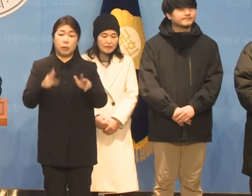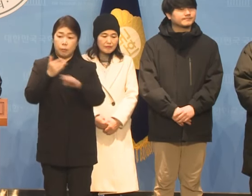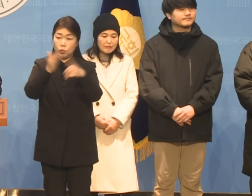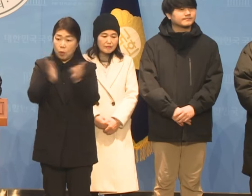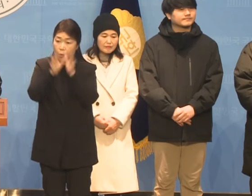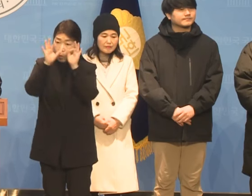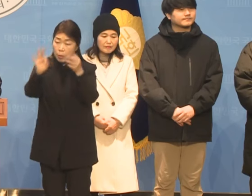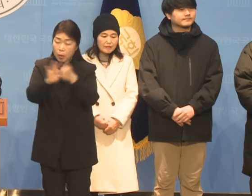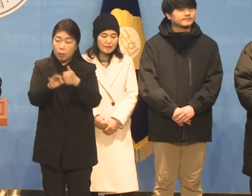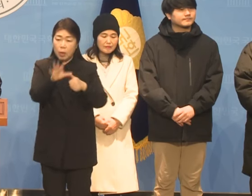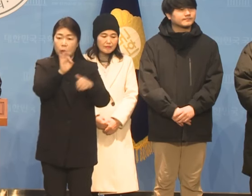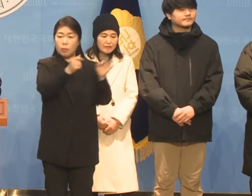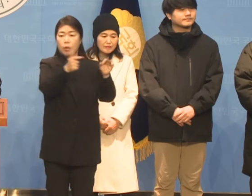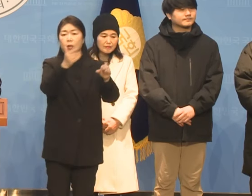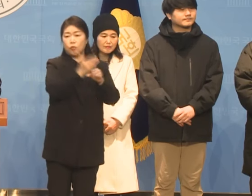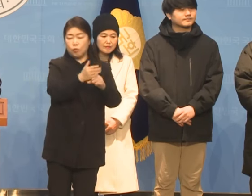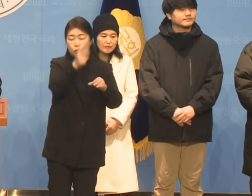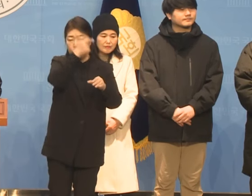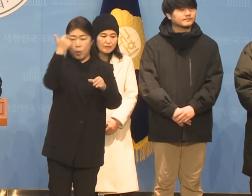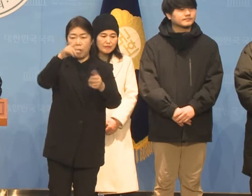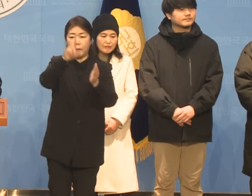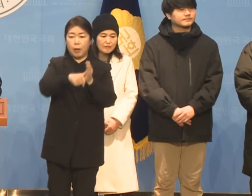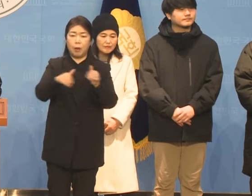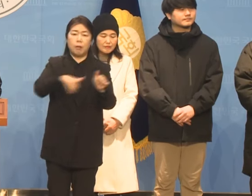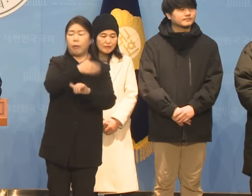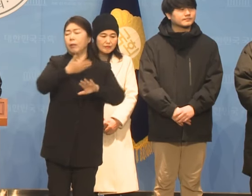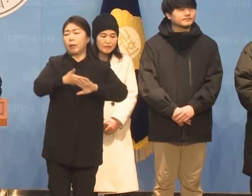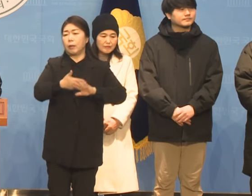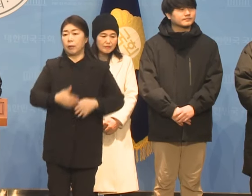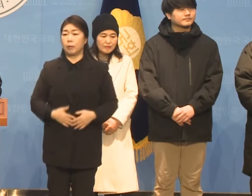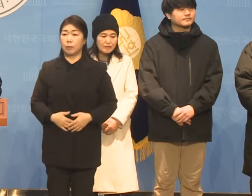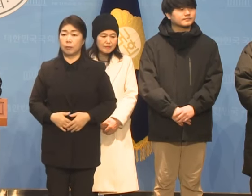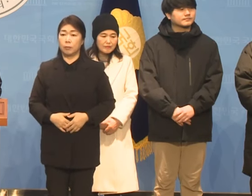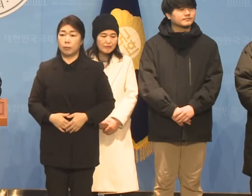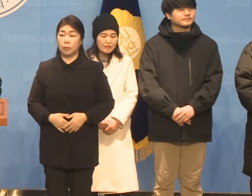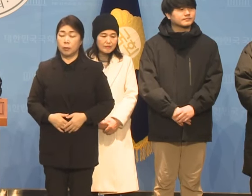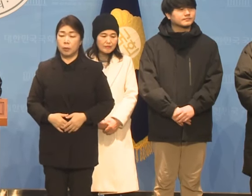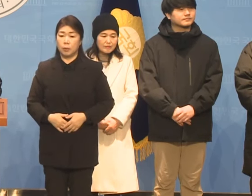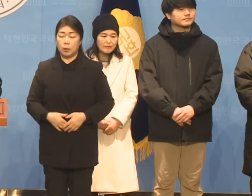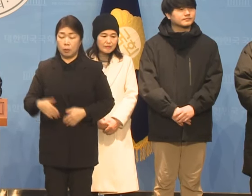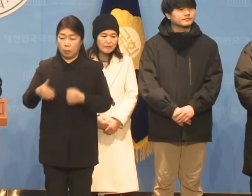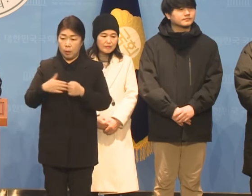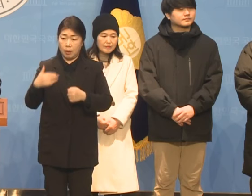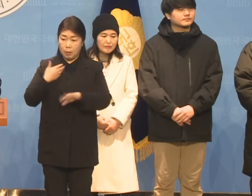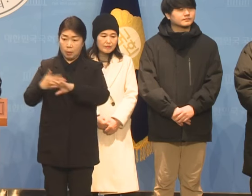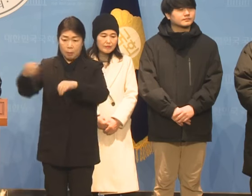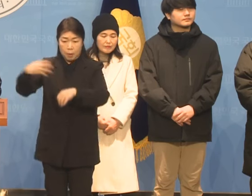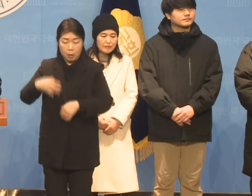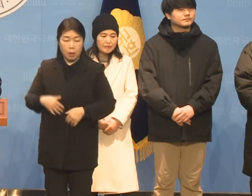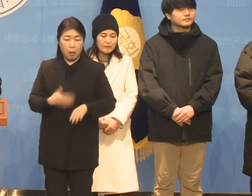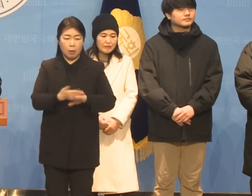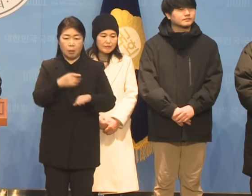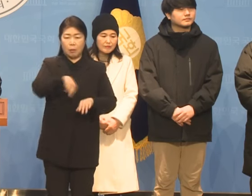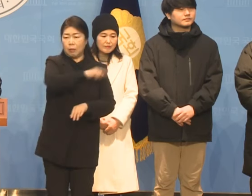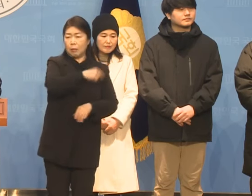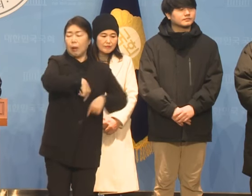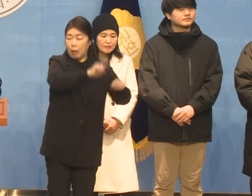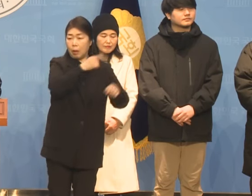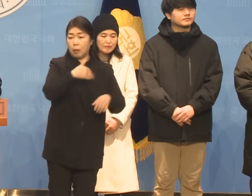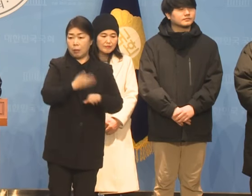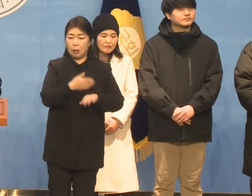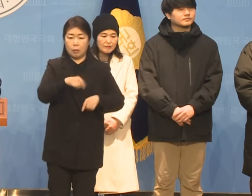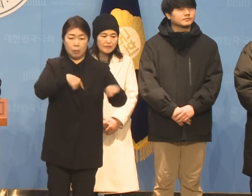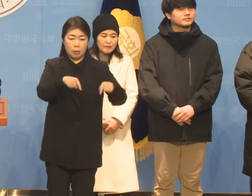정신의 민주당이 아니다, 그렇게들 말씀하십니다. 제3지대에 가서라도 출마해라 하십니다.